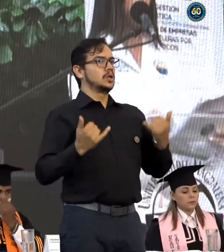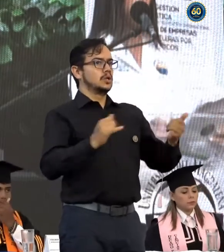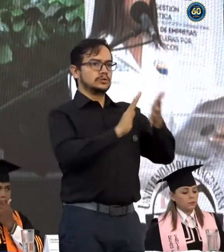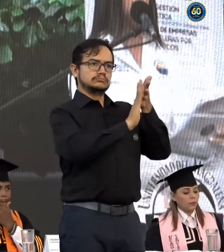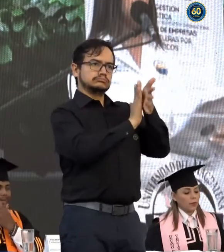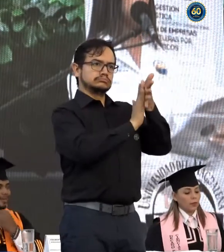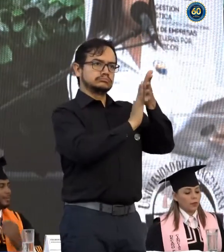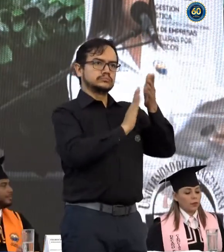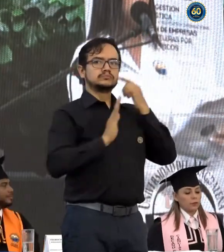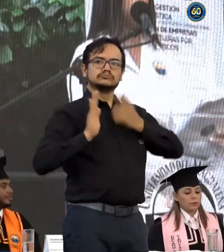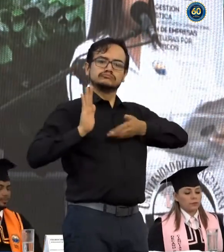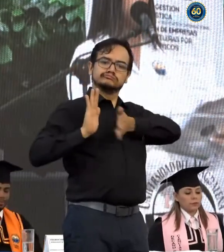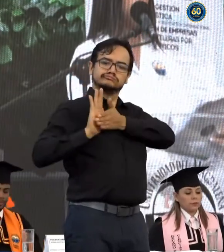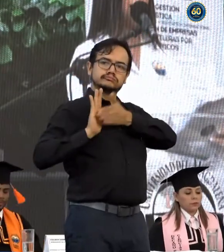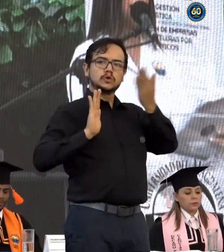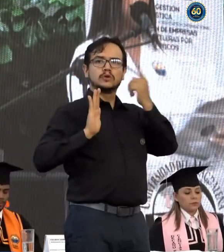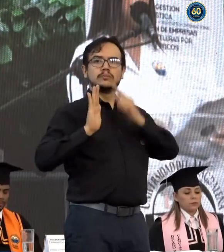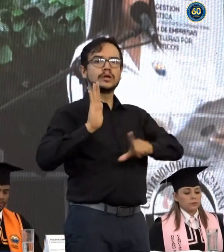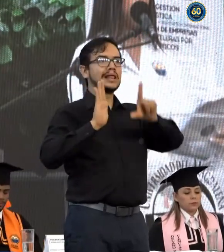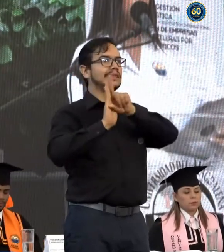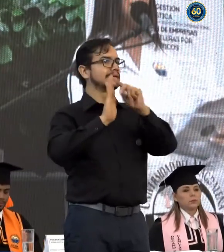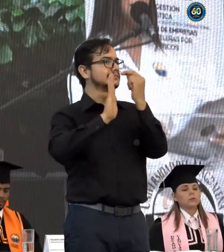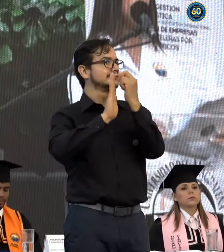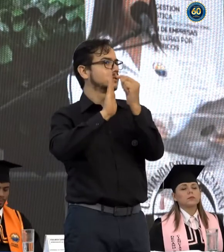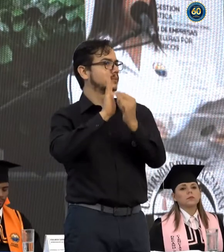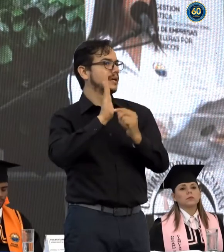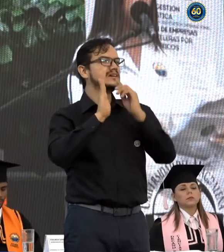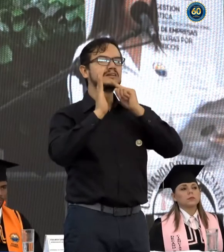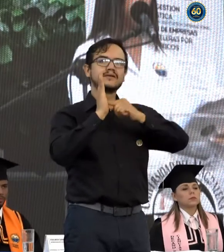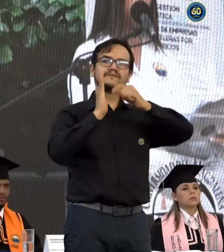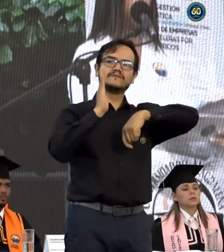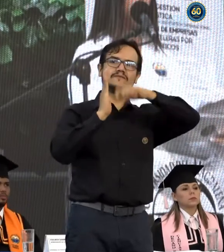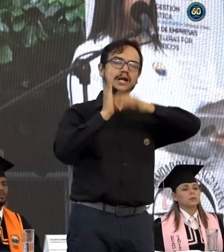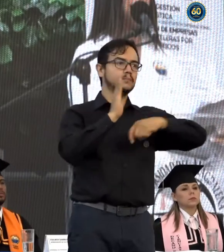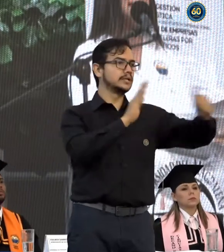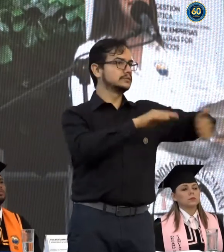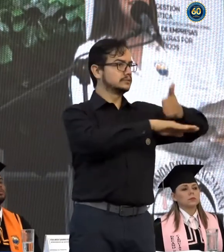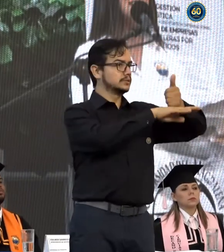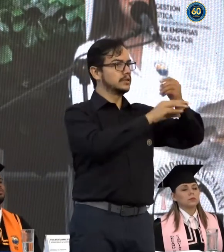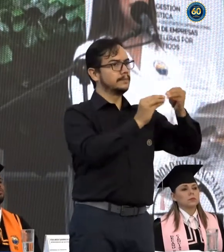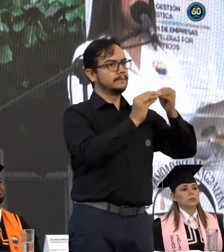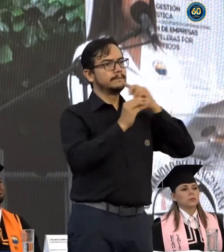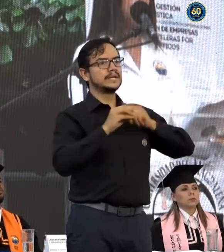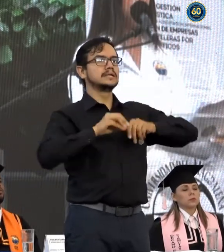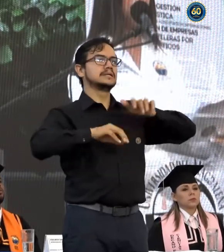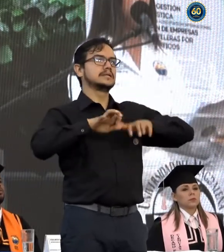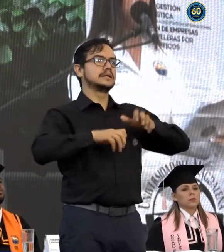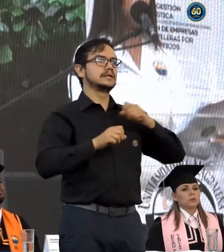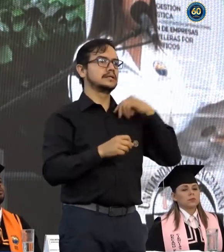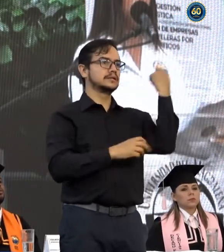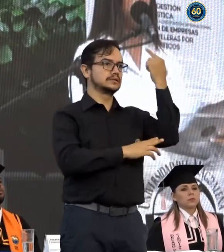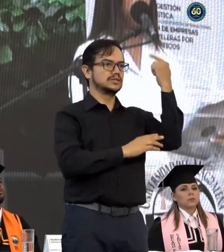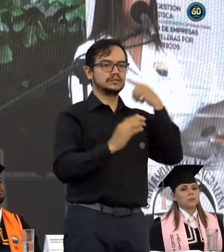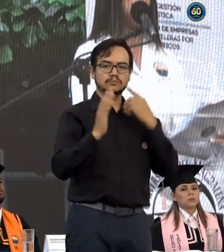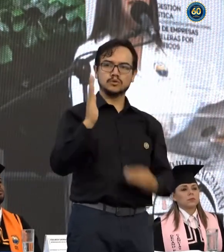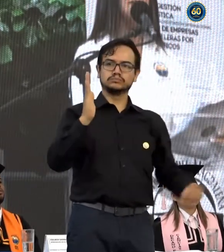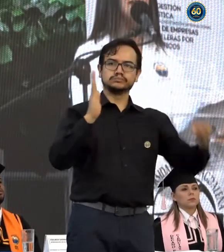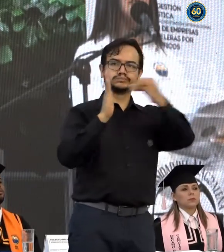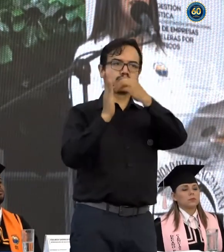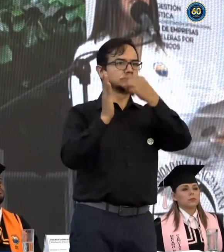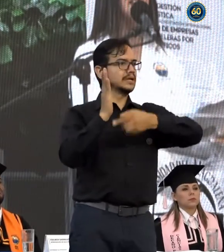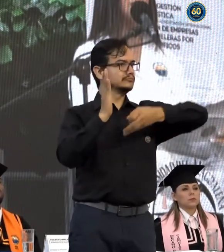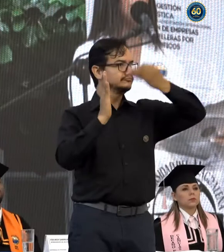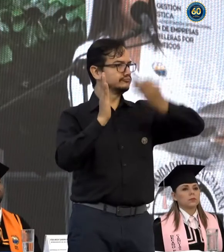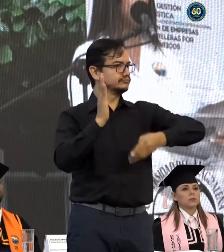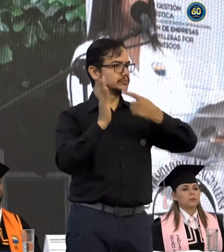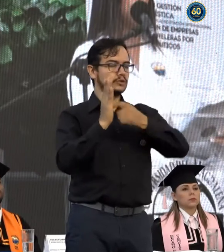está soportado de manera legal en un acta que firman el señor rector y la secretaria general quedando registrados oficialmente dentro de un